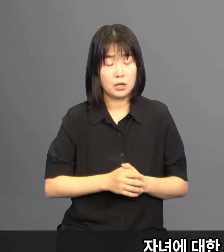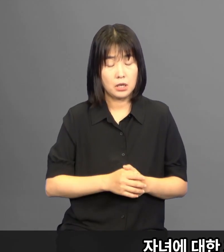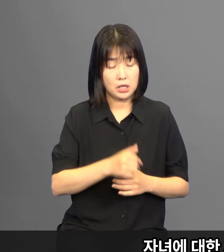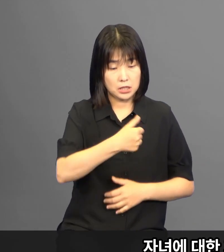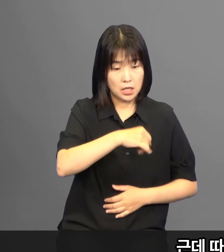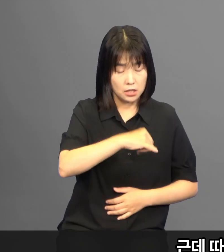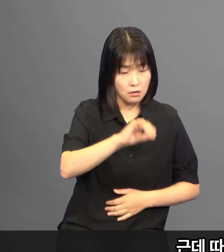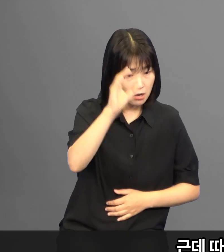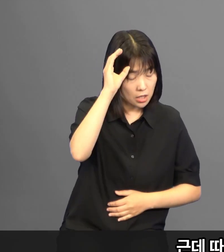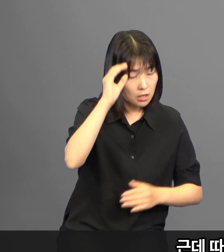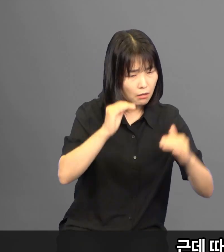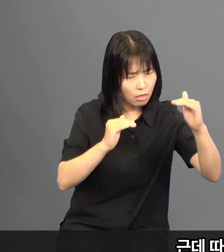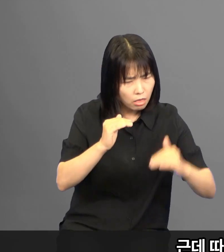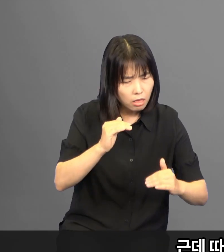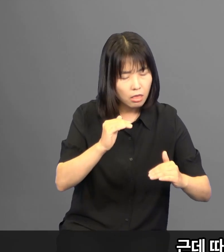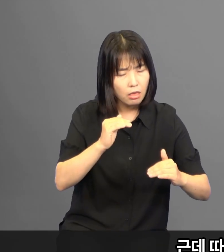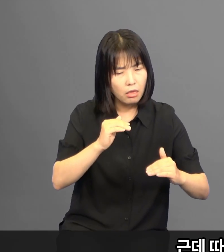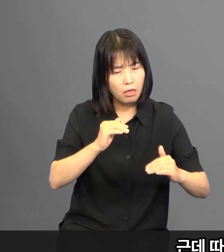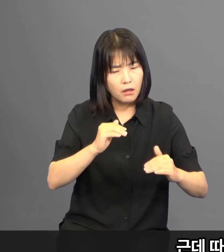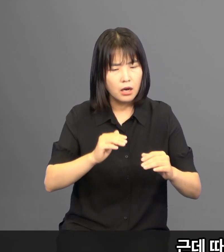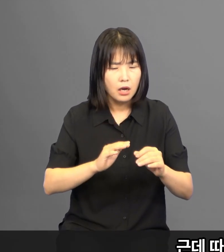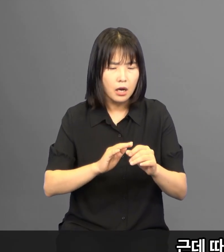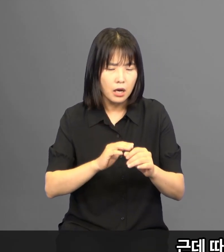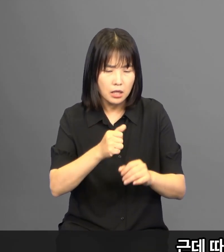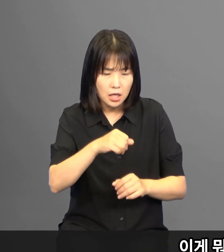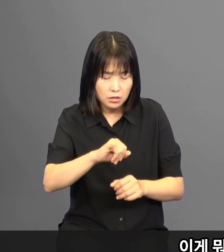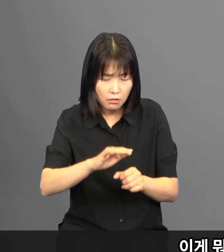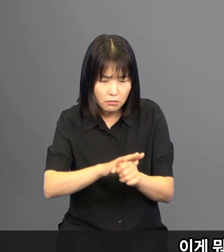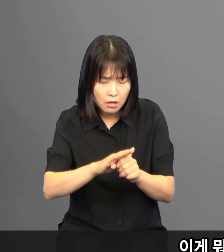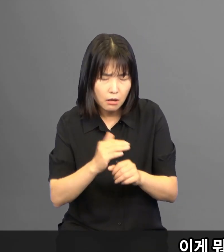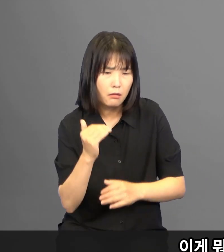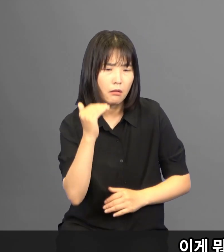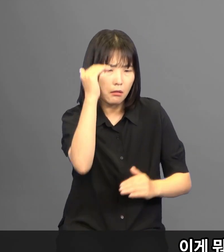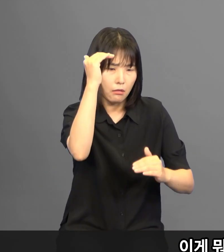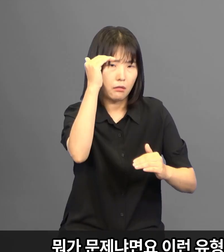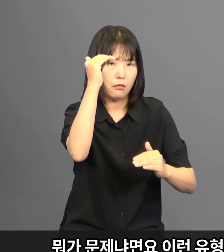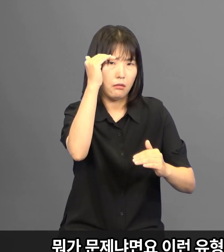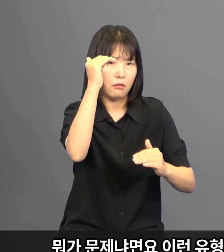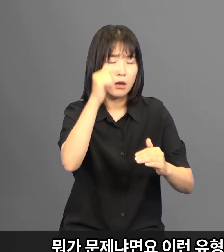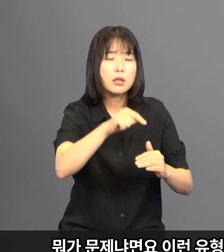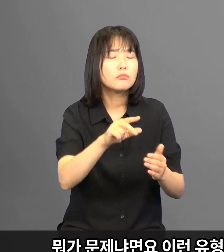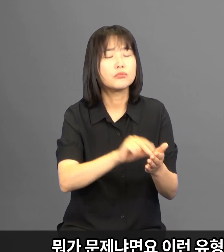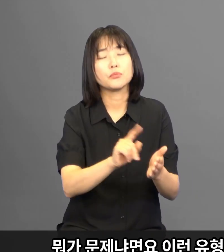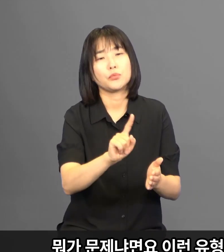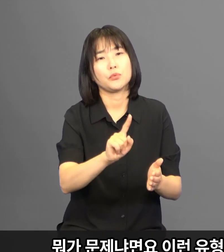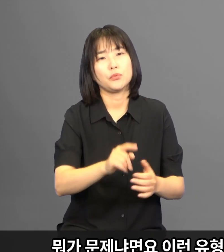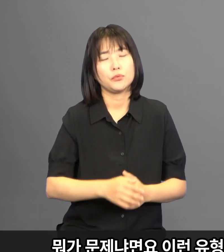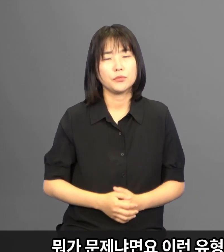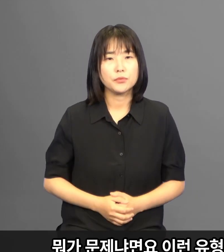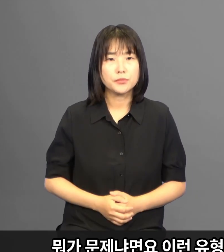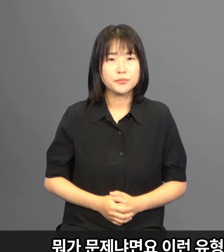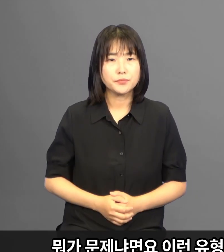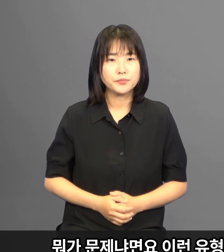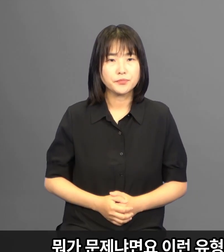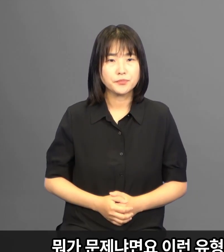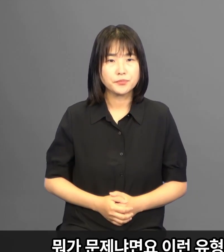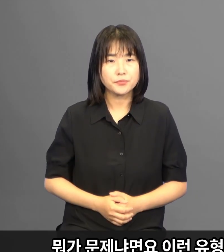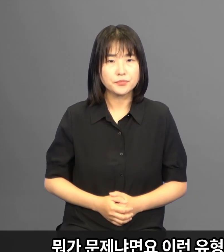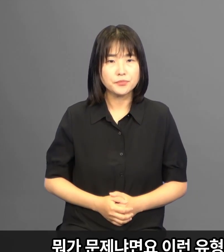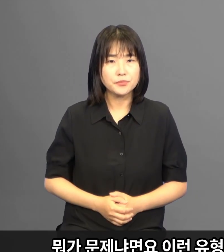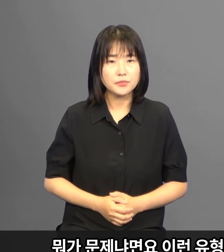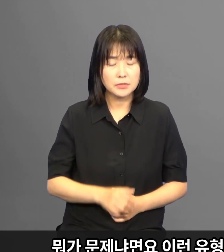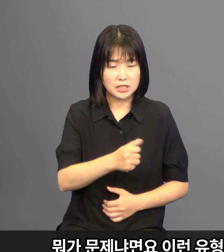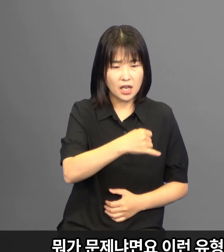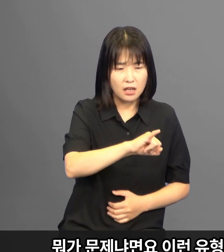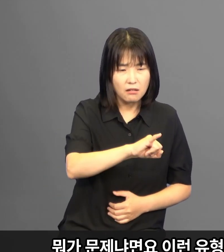기대 수준이 낮아요. 근데 따스함이 높아요. 이게 뭐가 문제일까? 뭐가 문제냐면요, 이런 유형의 부모는요,